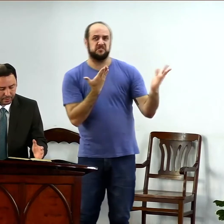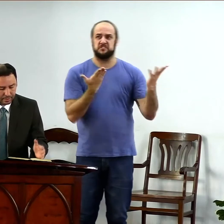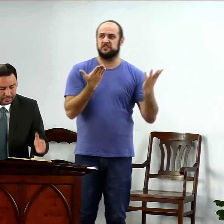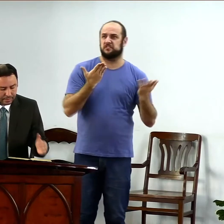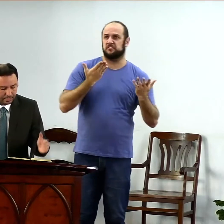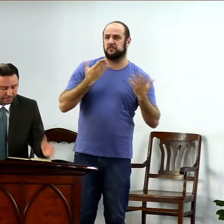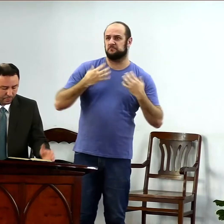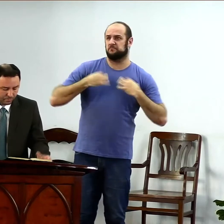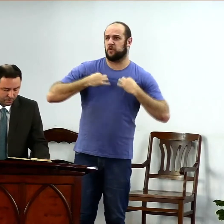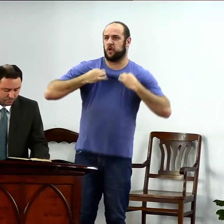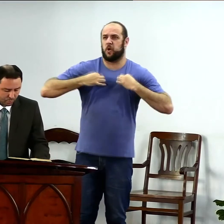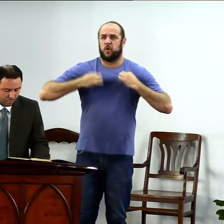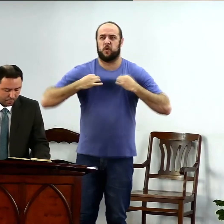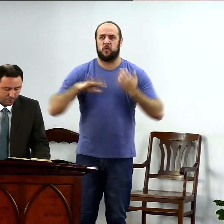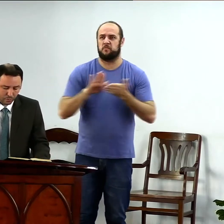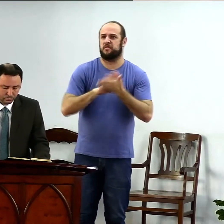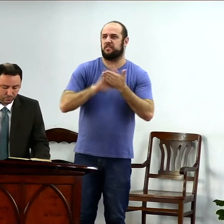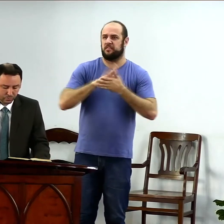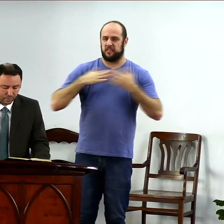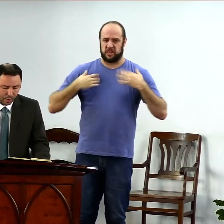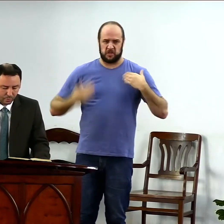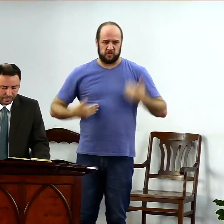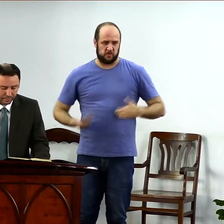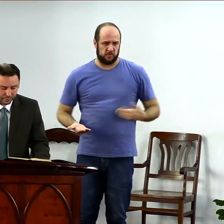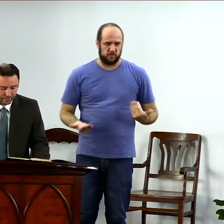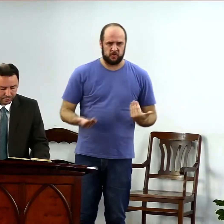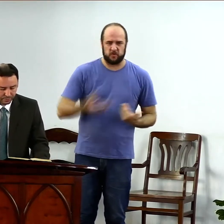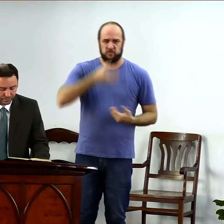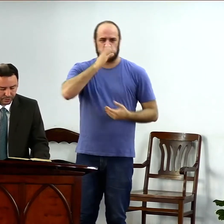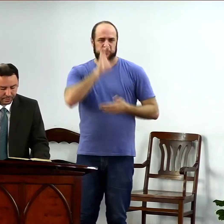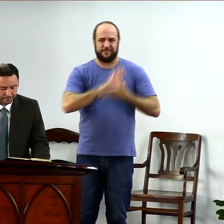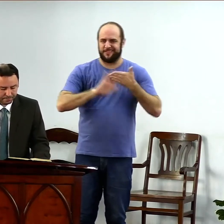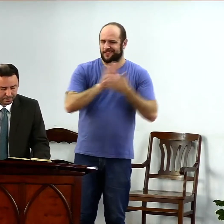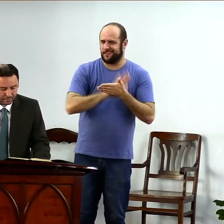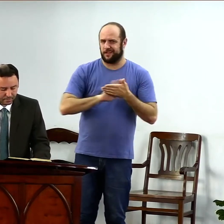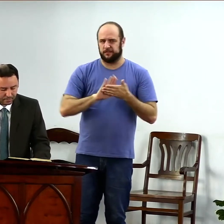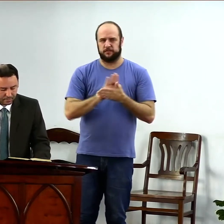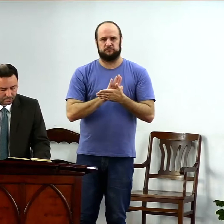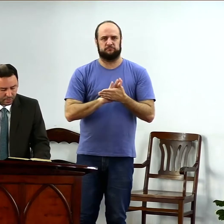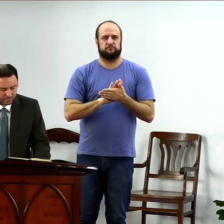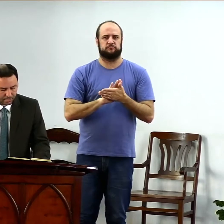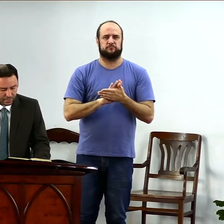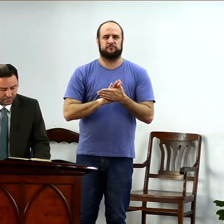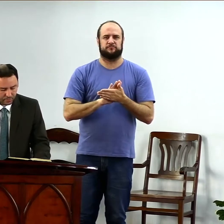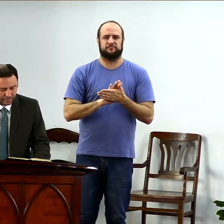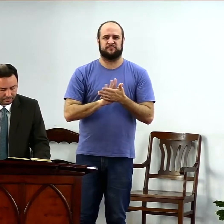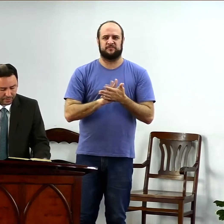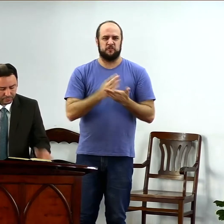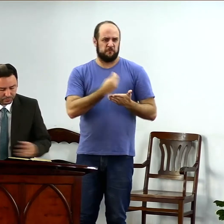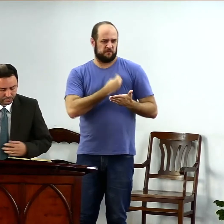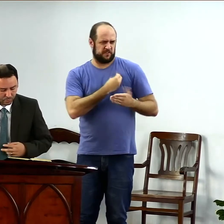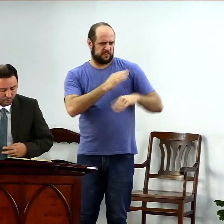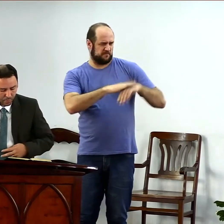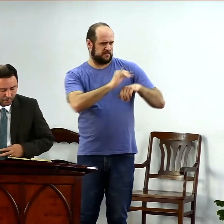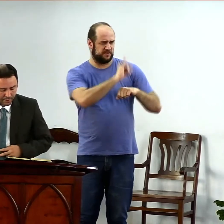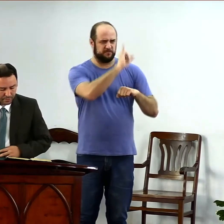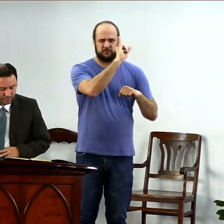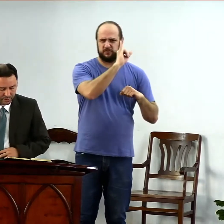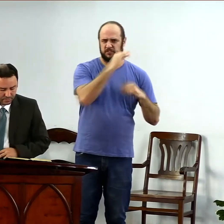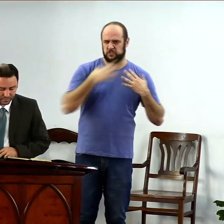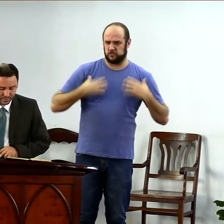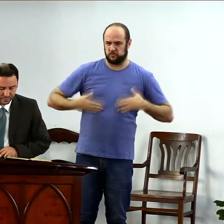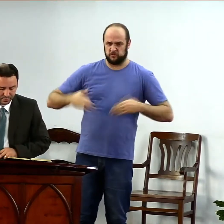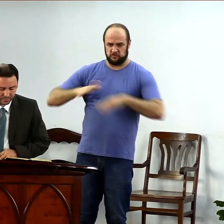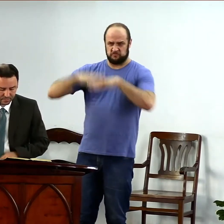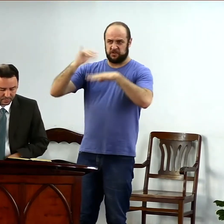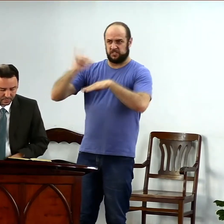beber, nem pelo vosso corpo, quanto ao que haveis de vestir. Não é a vida mais do que alimento, e o corpo mais do que